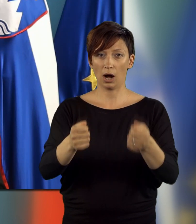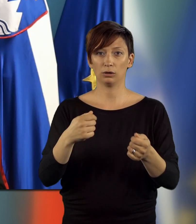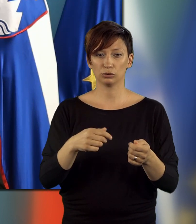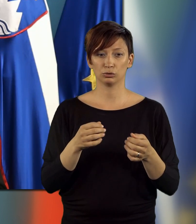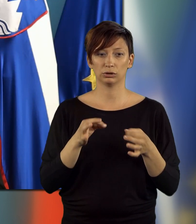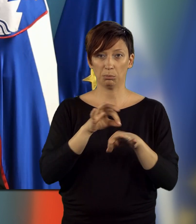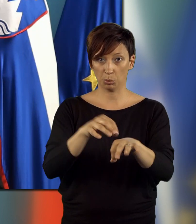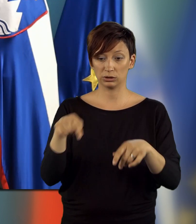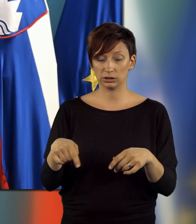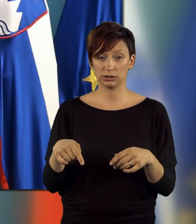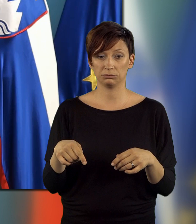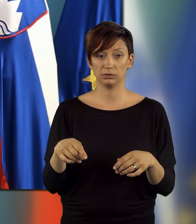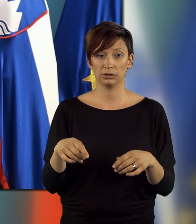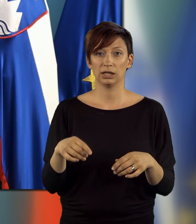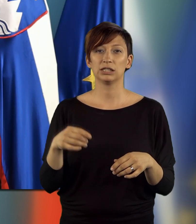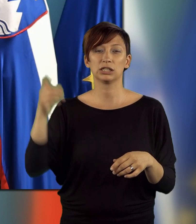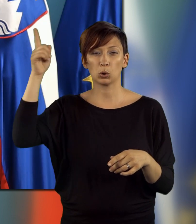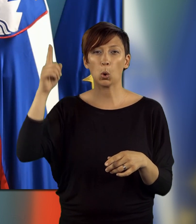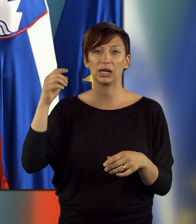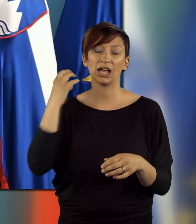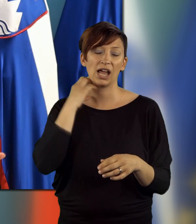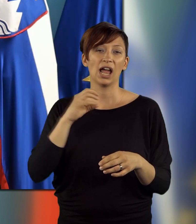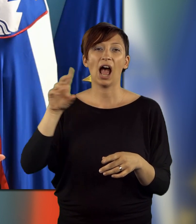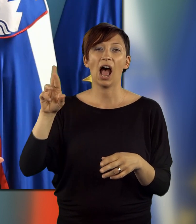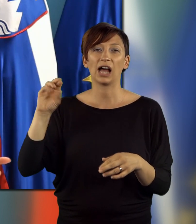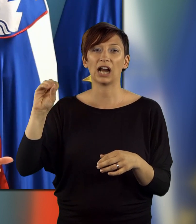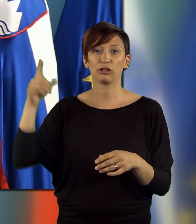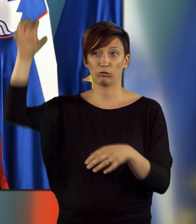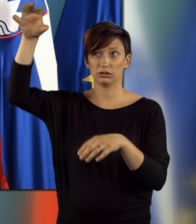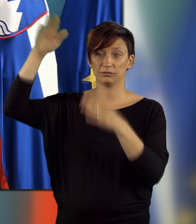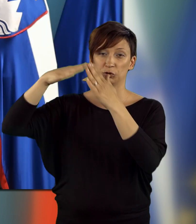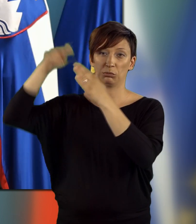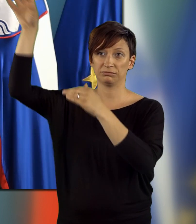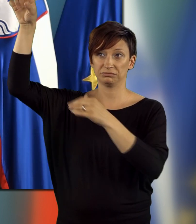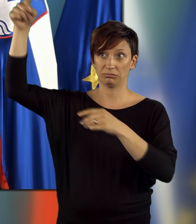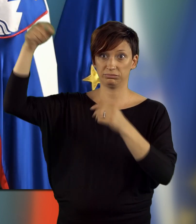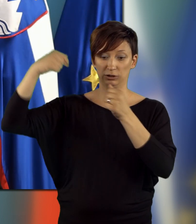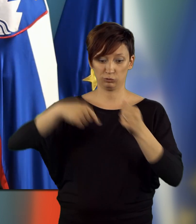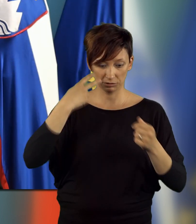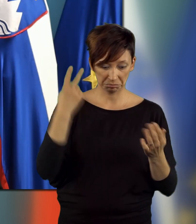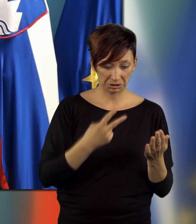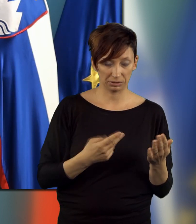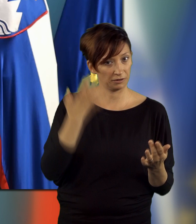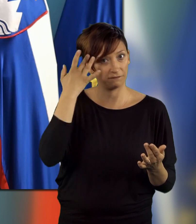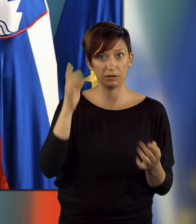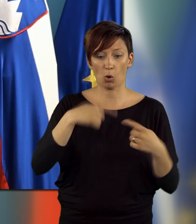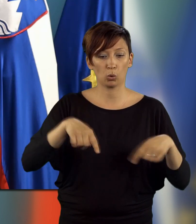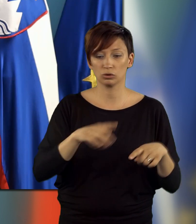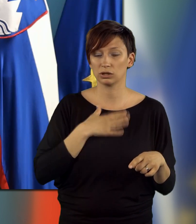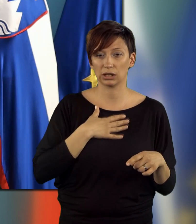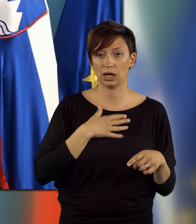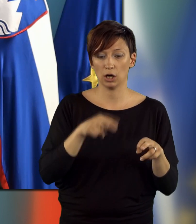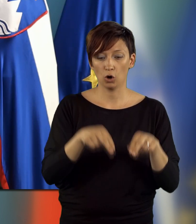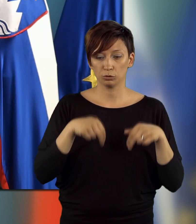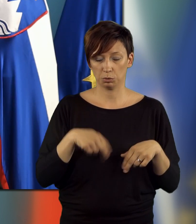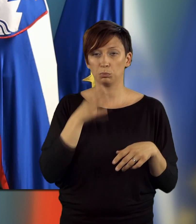na poti iz Gornje Radgone, tako da nisem seznanjena z okoliščinami,